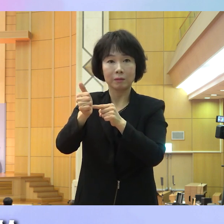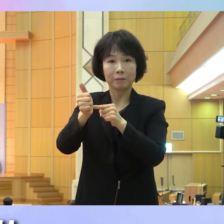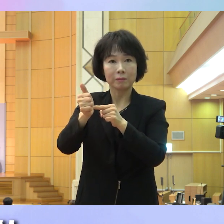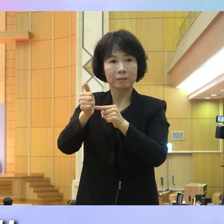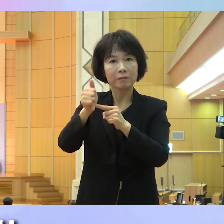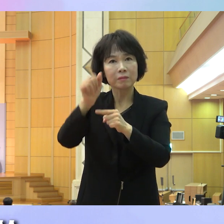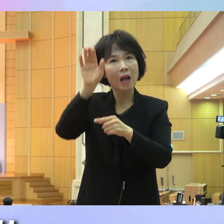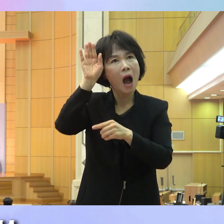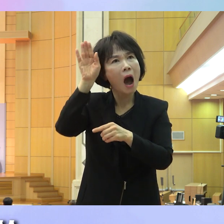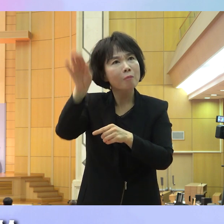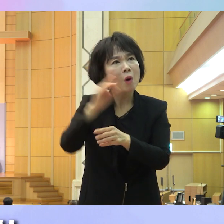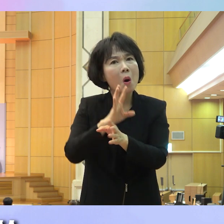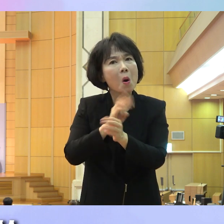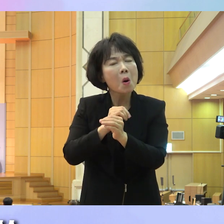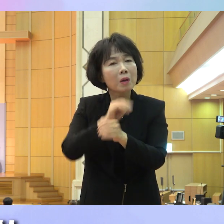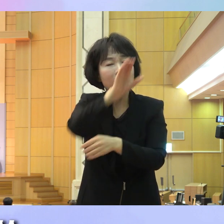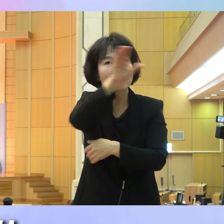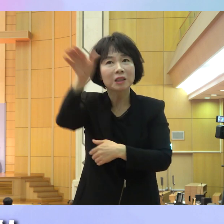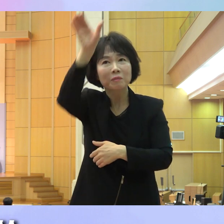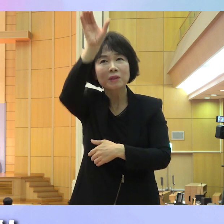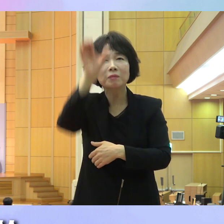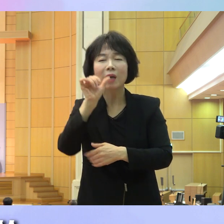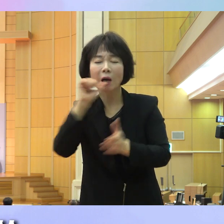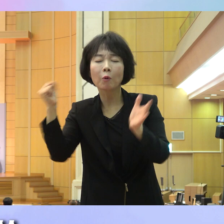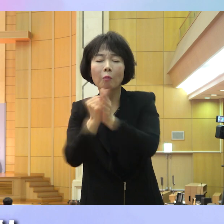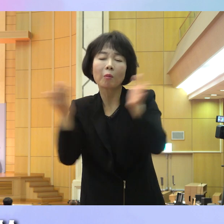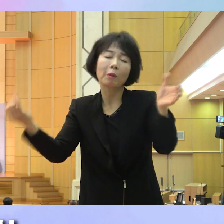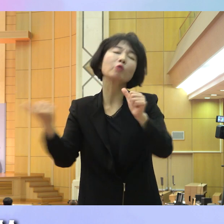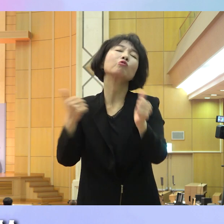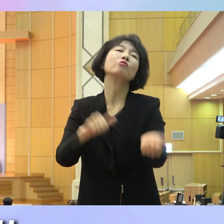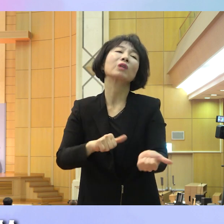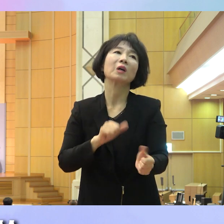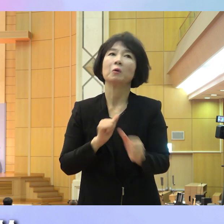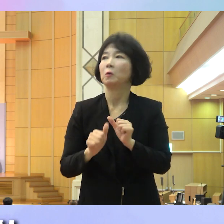소문이 나니까 다 도망가는 거예요.